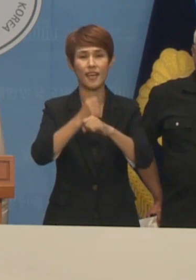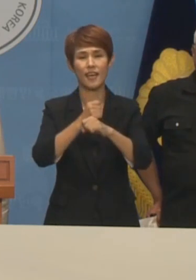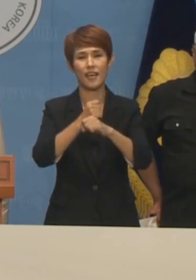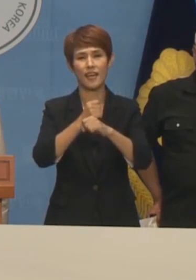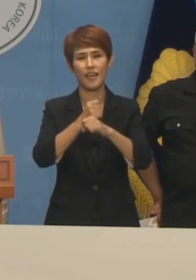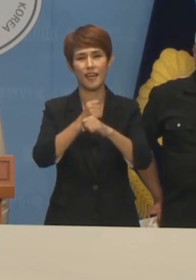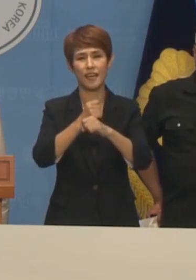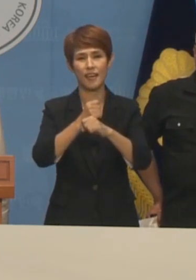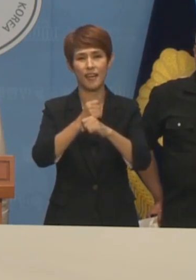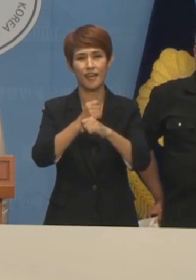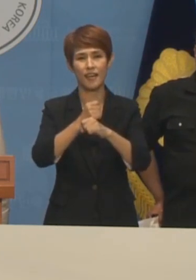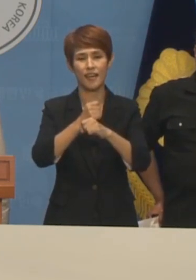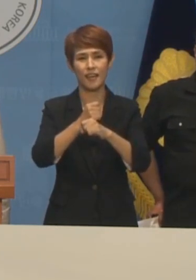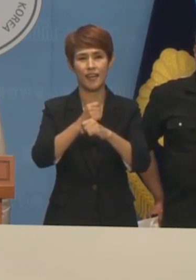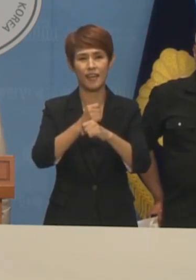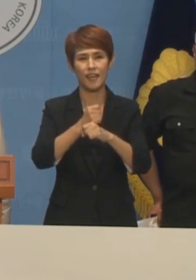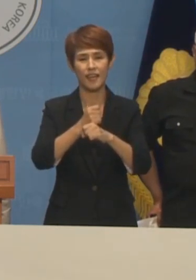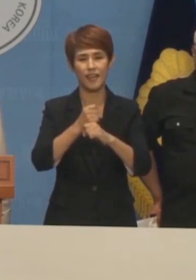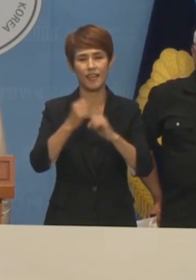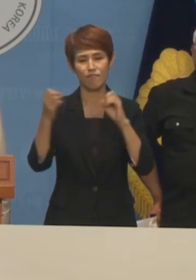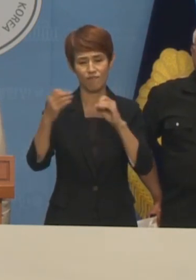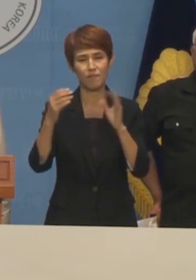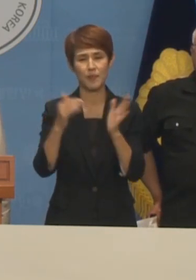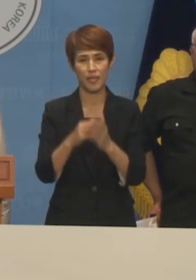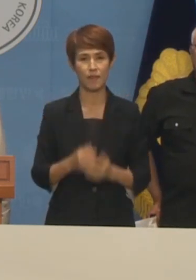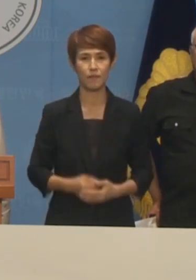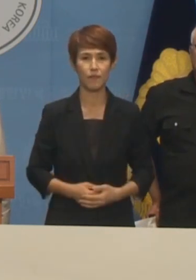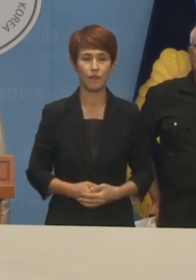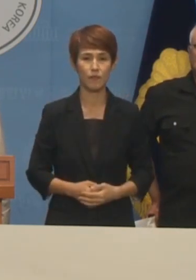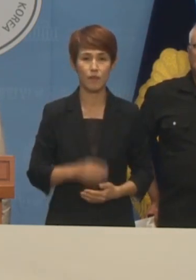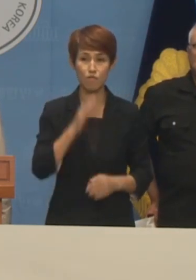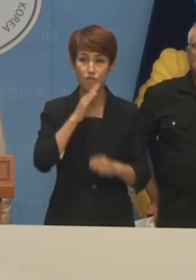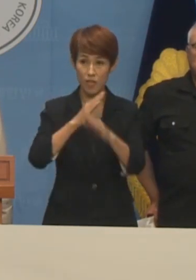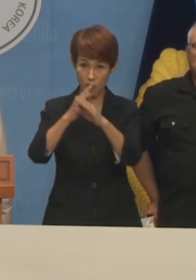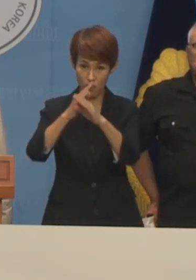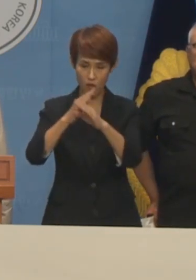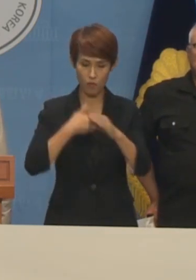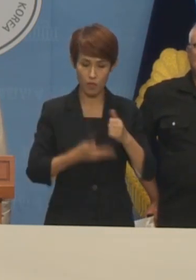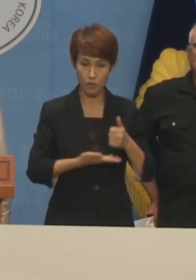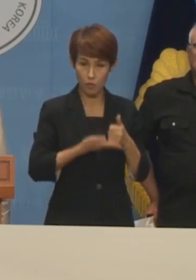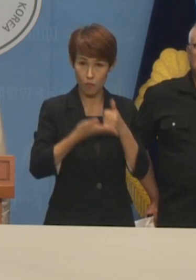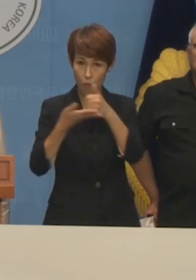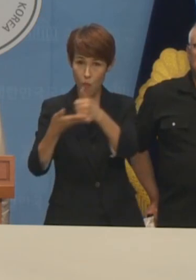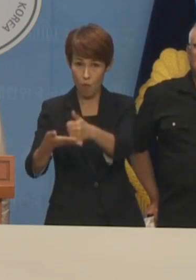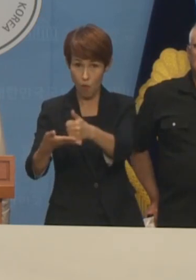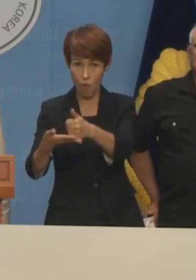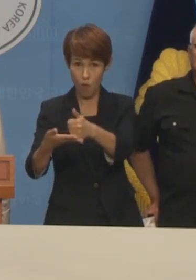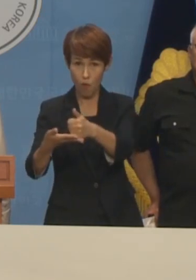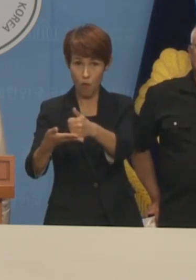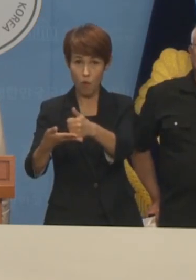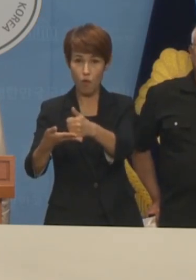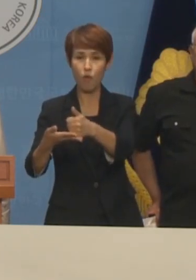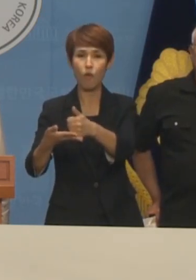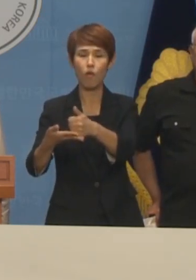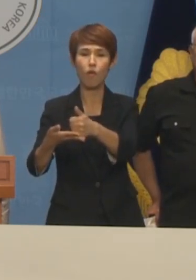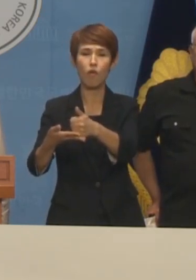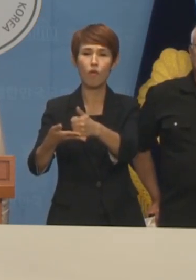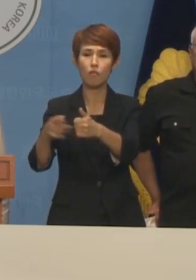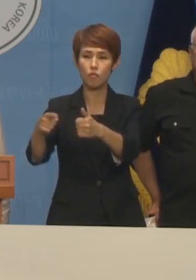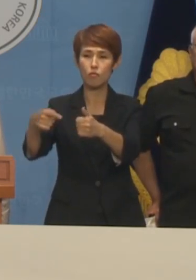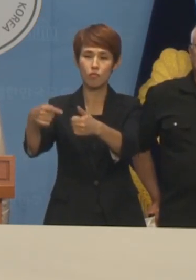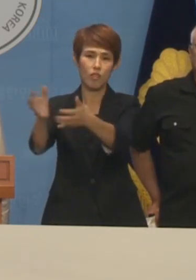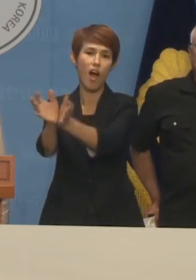이래하여 우리가 북에서 초청을 해주면 거기에는 천도교 청우당이 있고